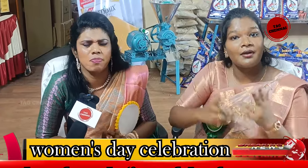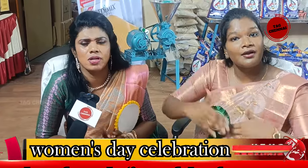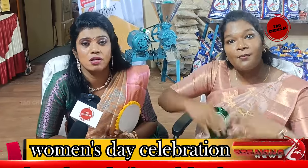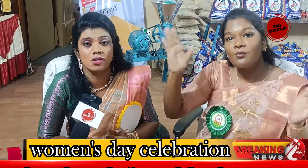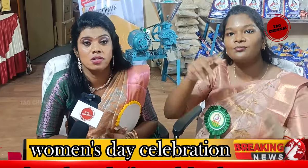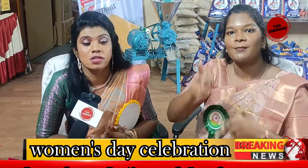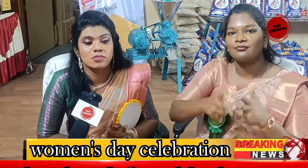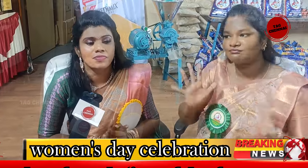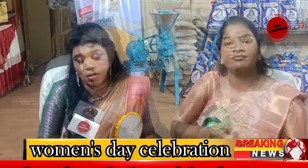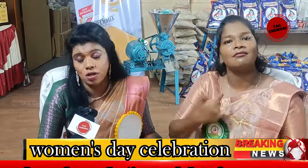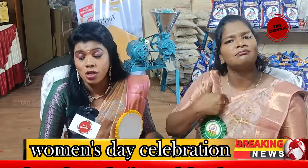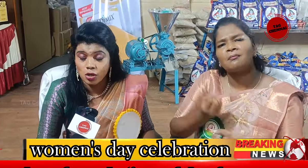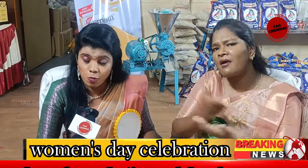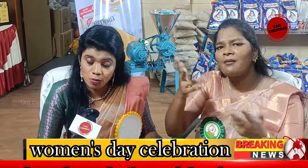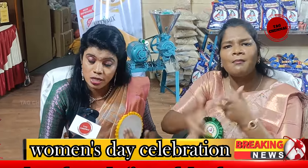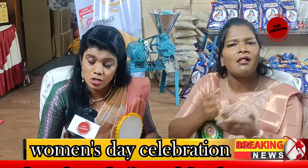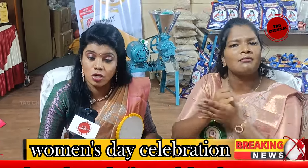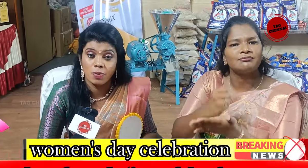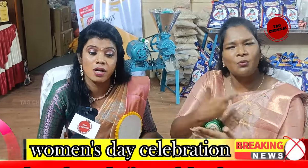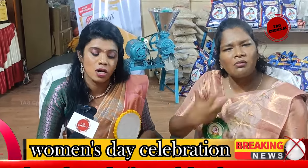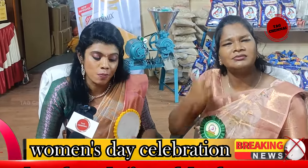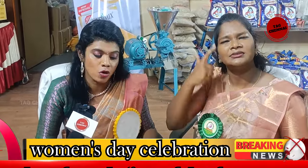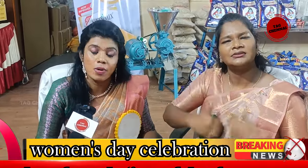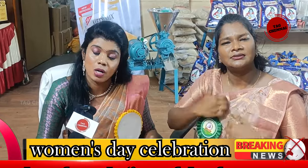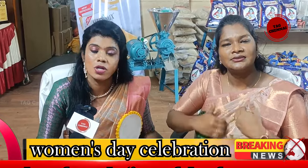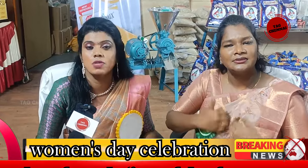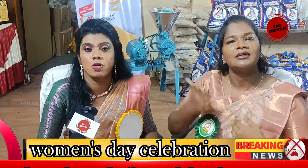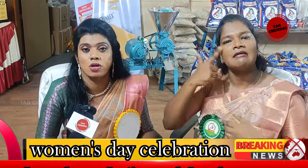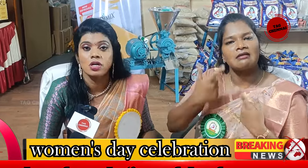ஹாப்பியாக இருக்குது. ஒன்று எப்போவும் நினச்சிக்கோ இருக்கு. அதனால ப்ரோக்ராம் நல்லா முயற்சி பண்ணுறோம்.